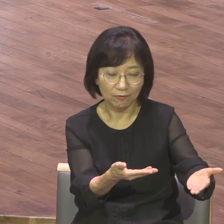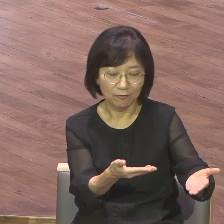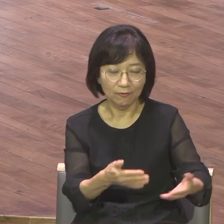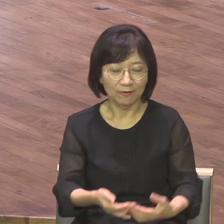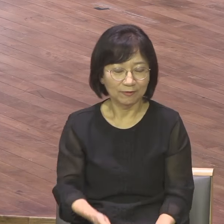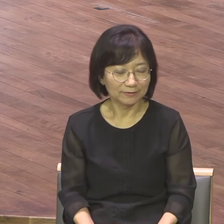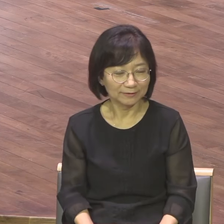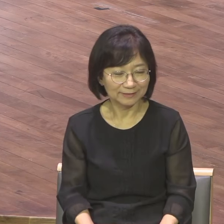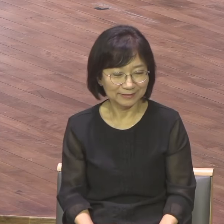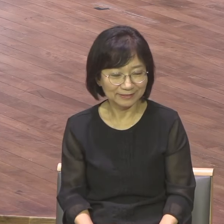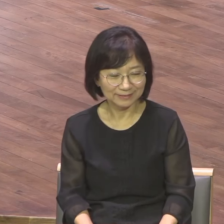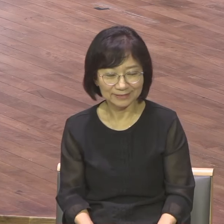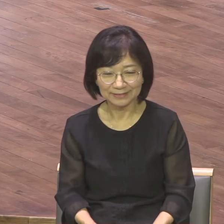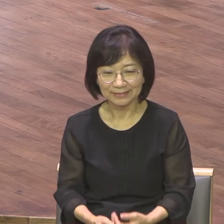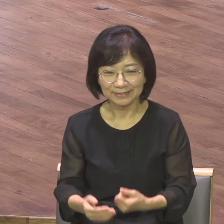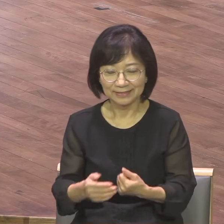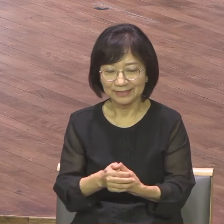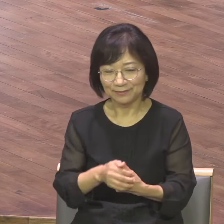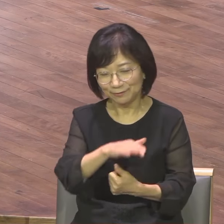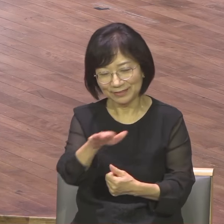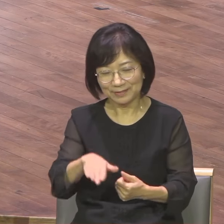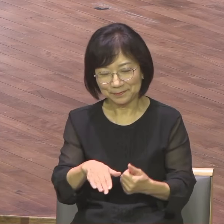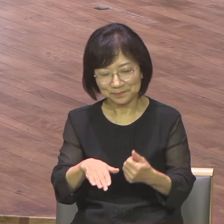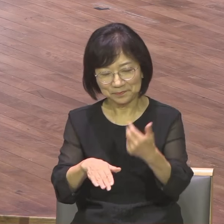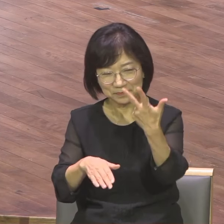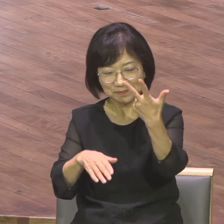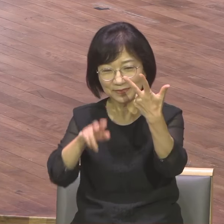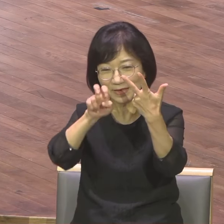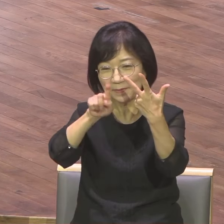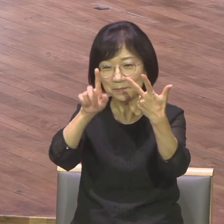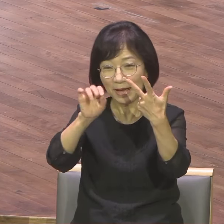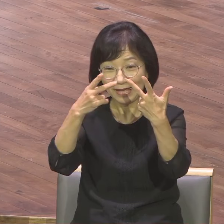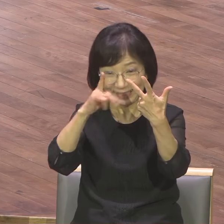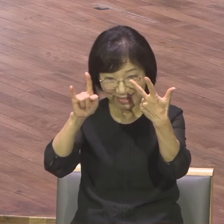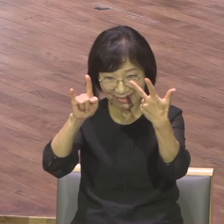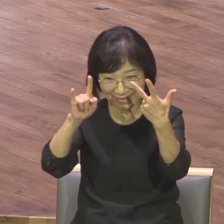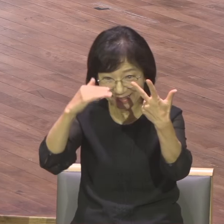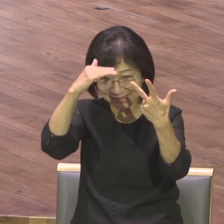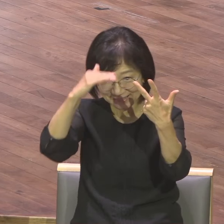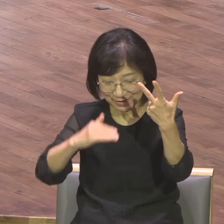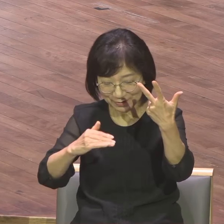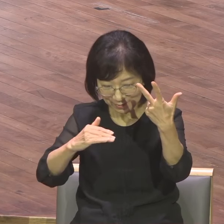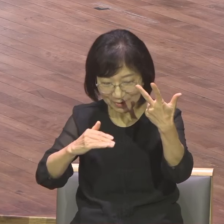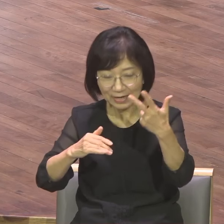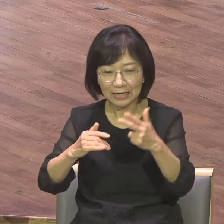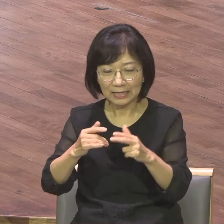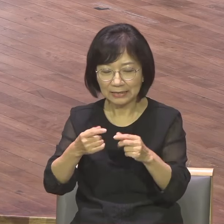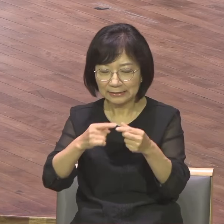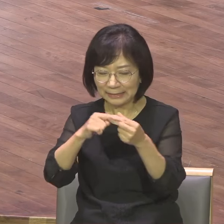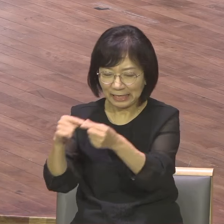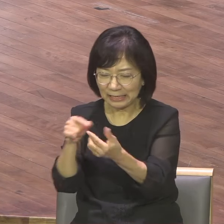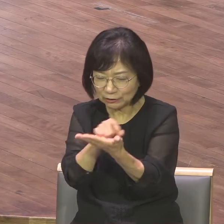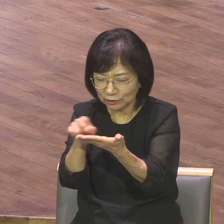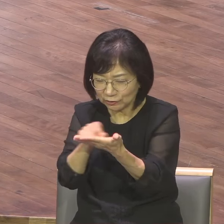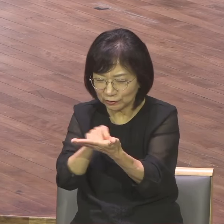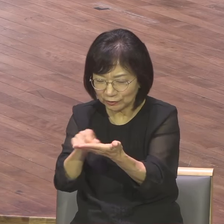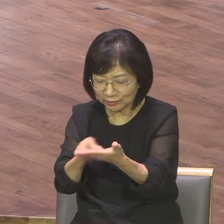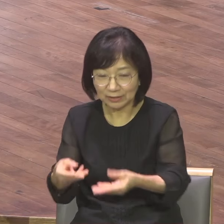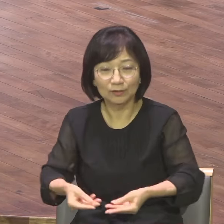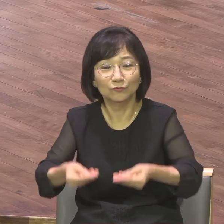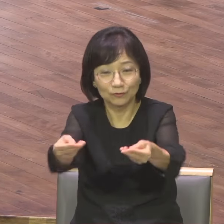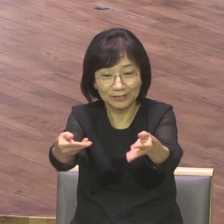그래서 우리가요 7망대 하잖아요. 7망대 내용 다 좋습니다. 기도 제목 내용 다 좋았어요. 주보를